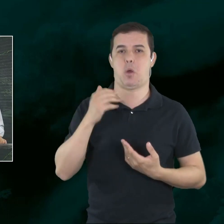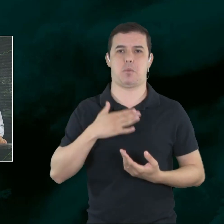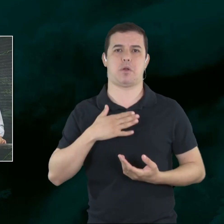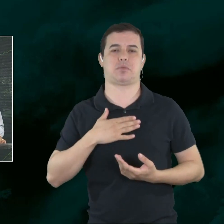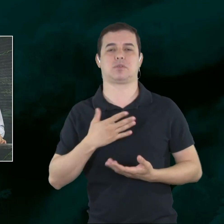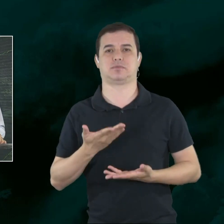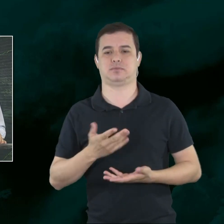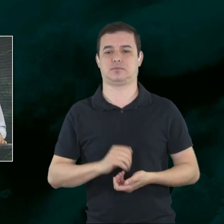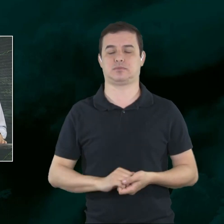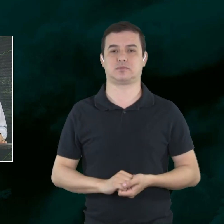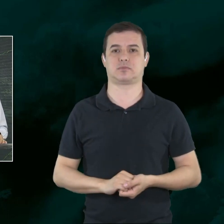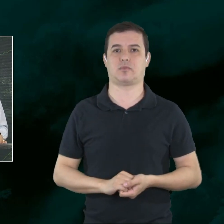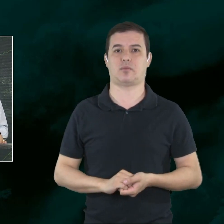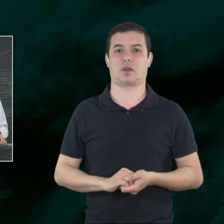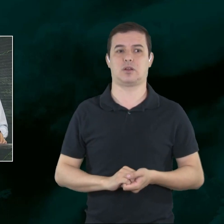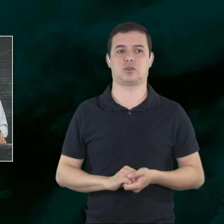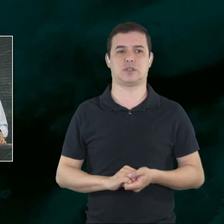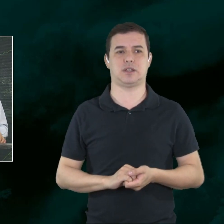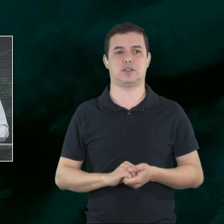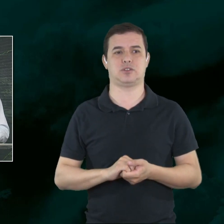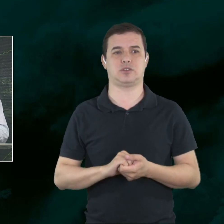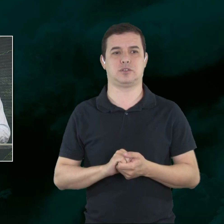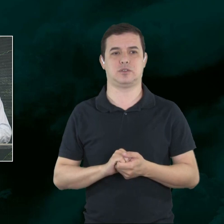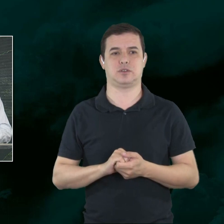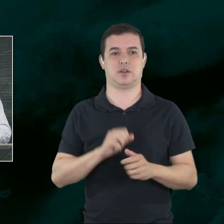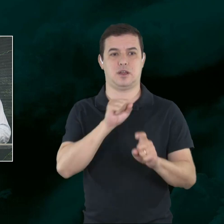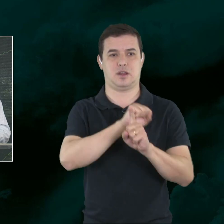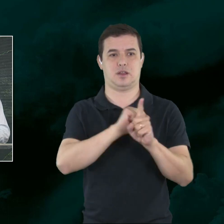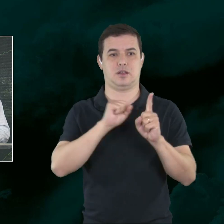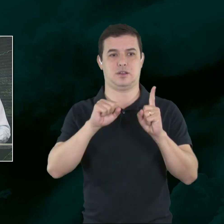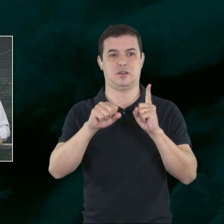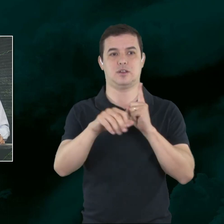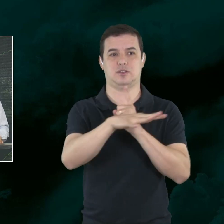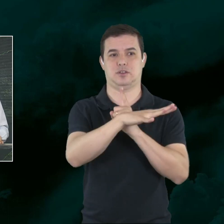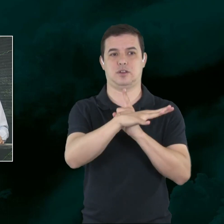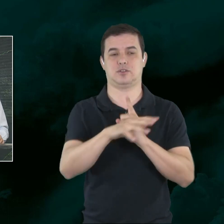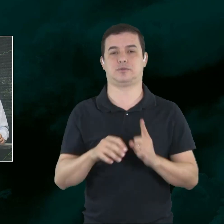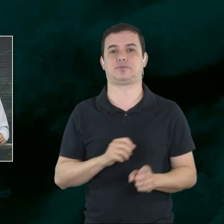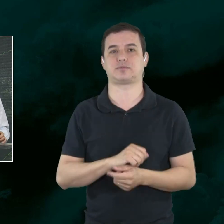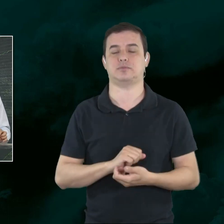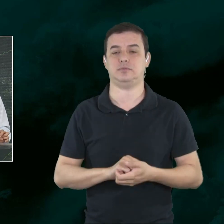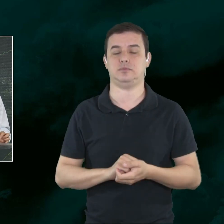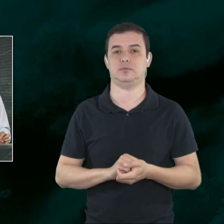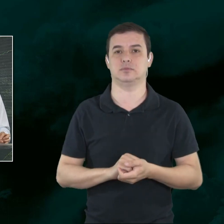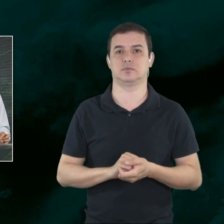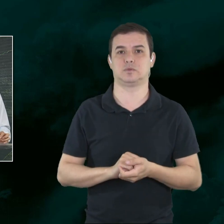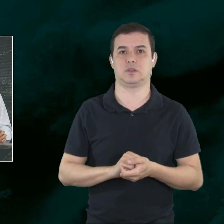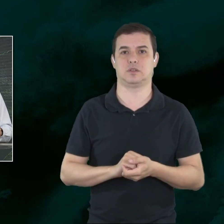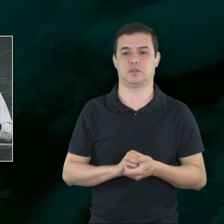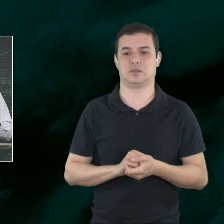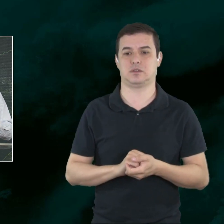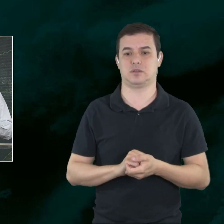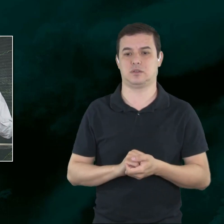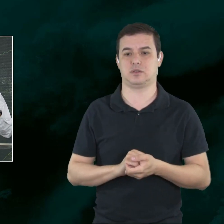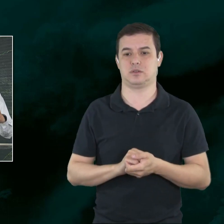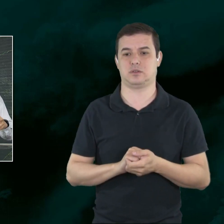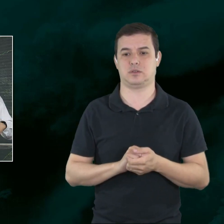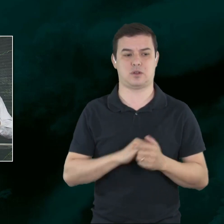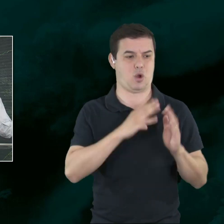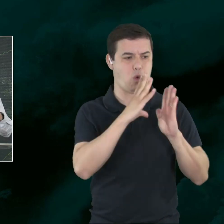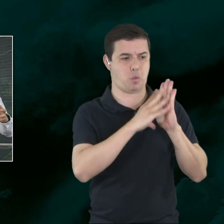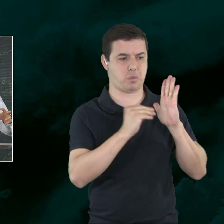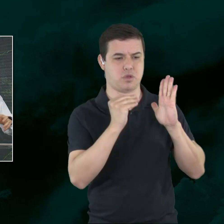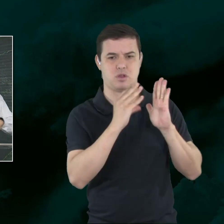sociedade, está pouco a pouco sendo moldada em massa, né, em prisões